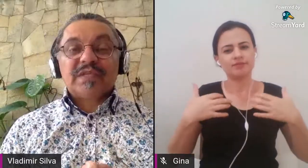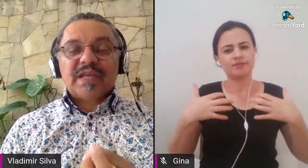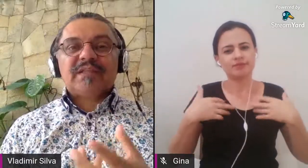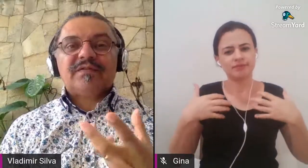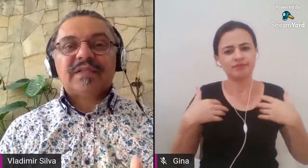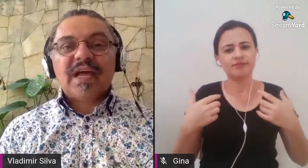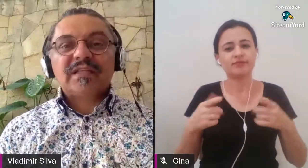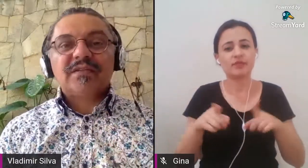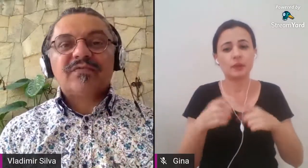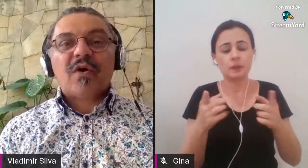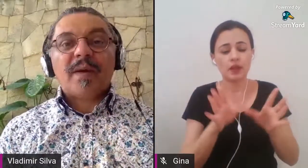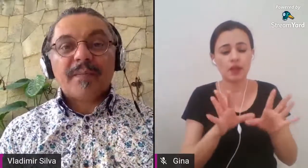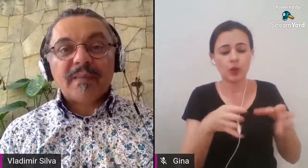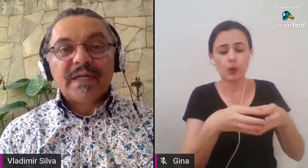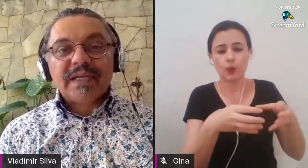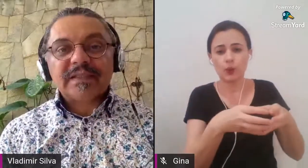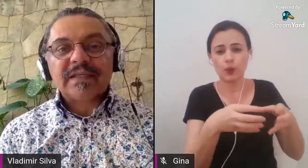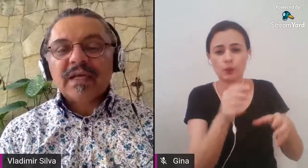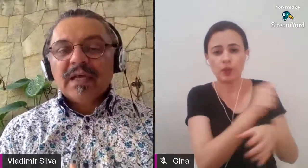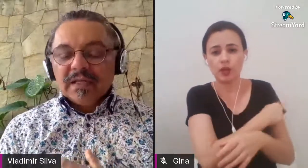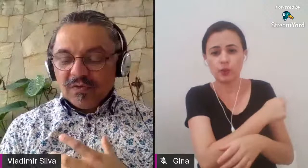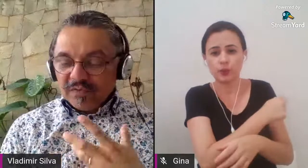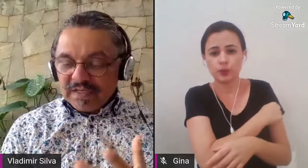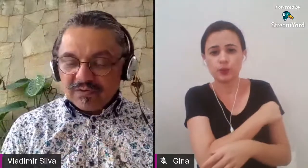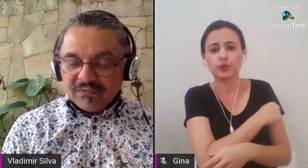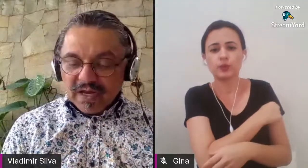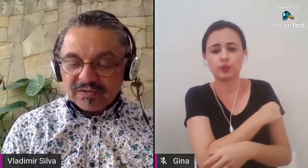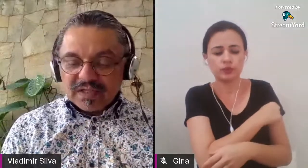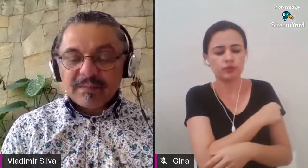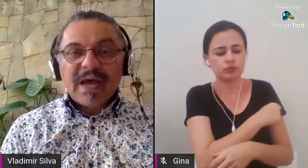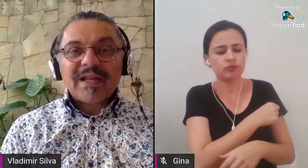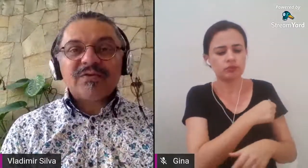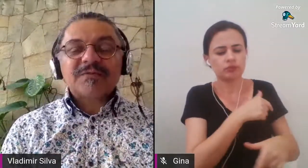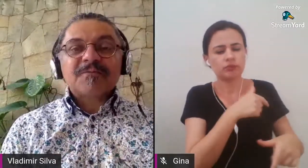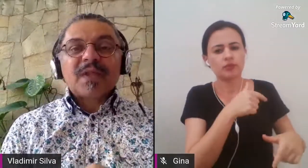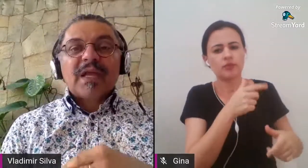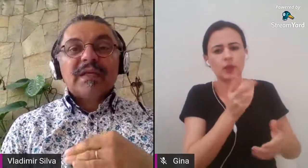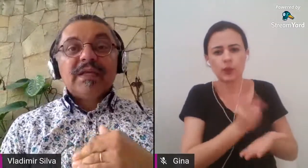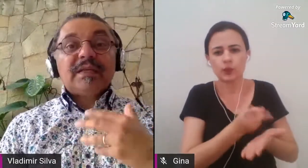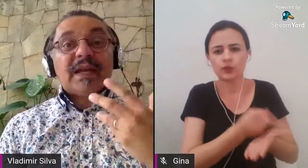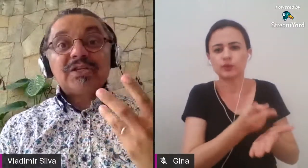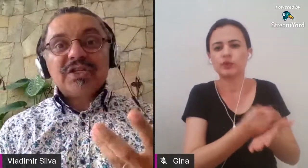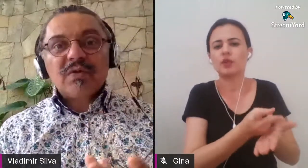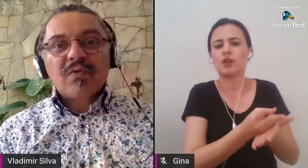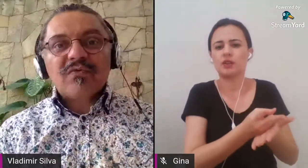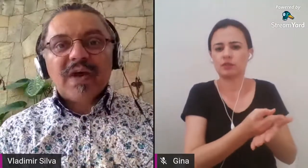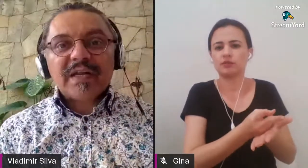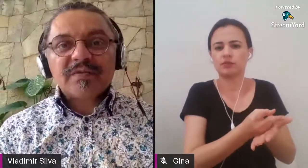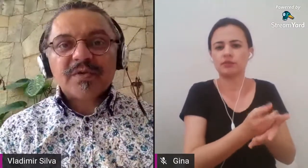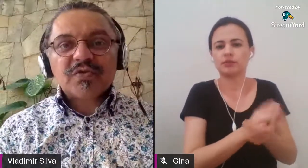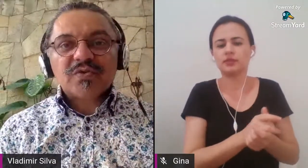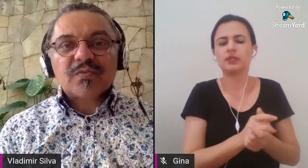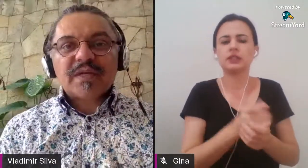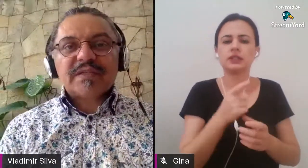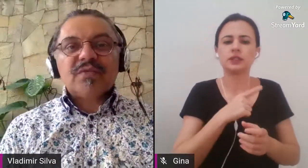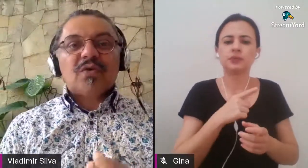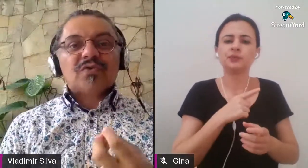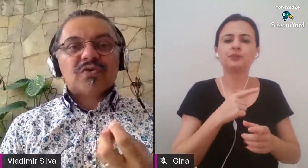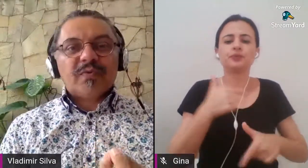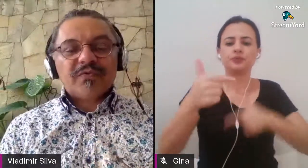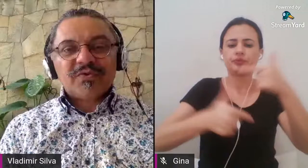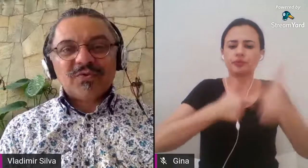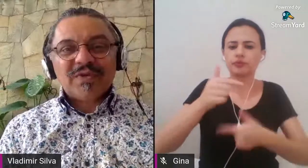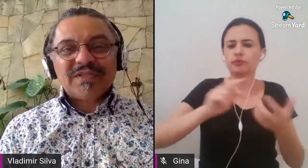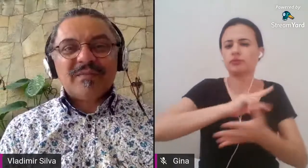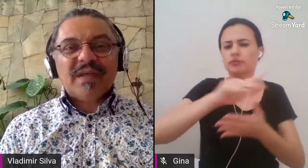nossos grupos em atividade de forma permanente. Então, fizeram vários trabalhos, interagiram com várias pessoas do